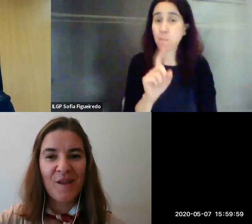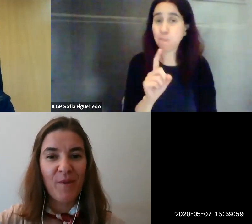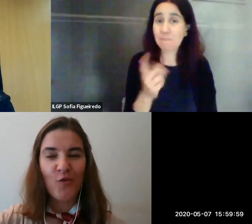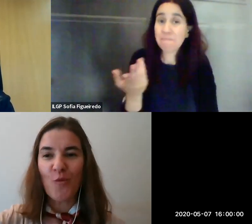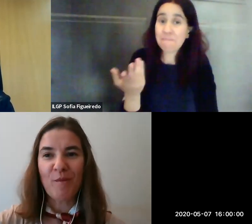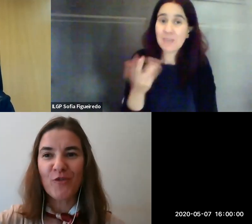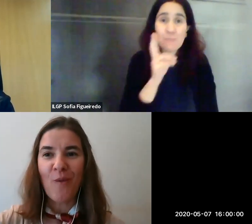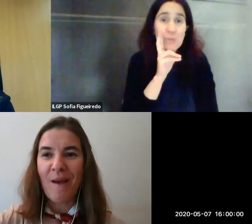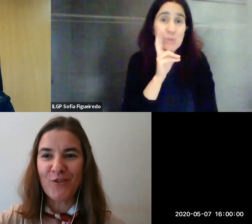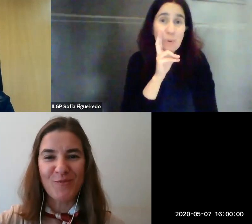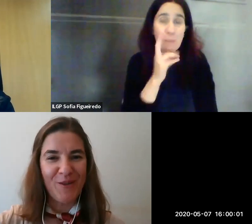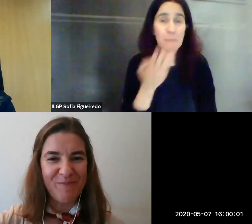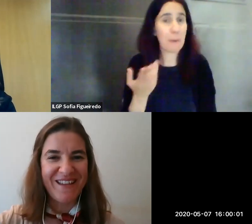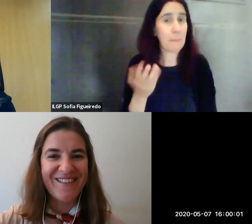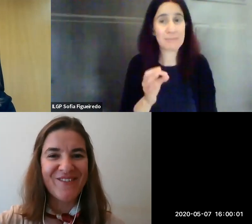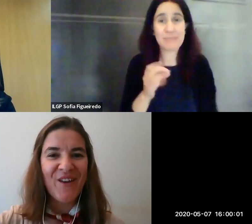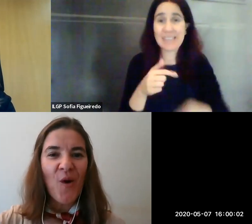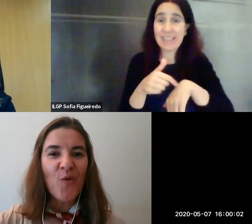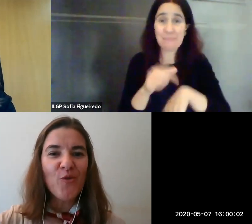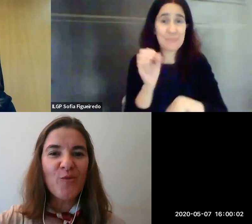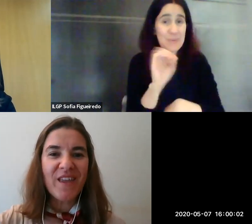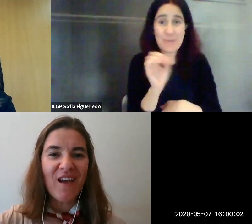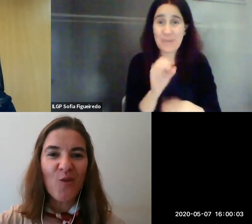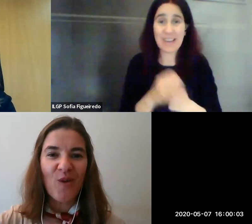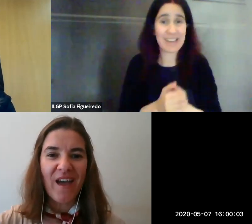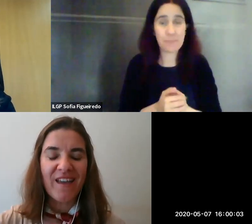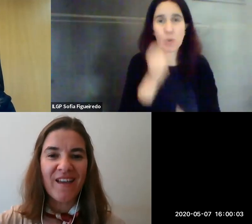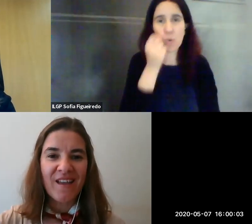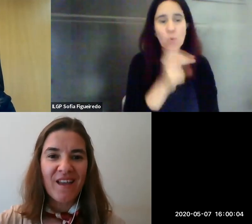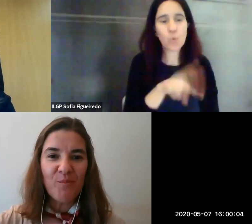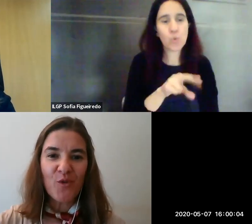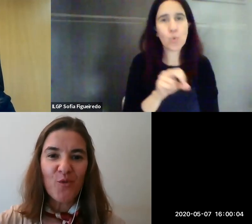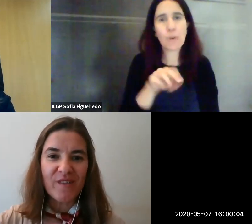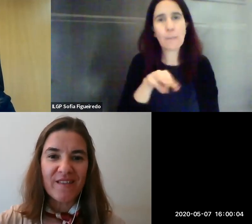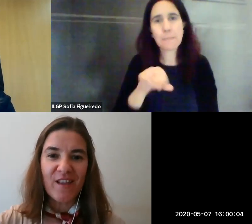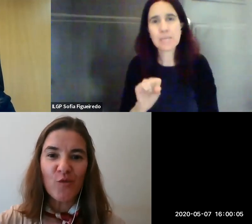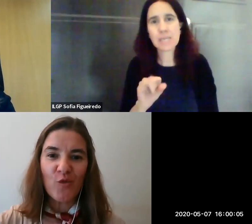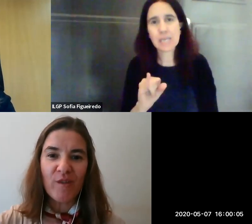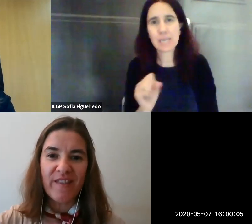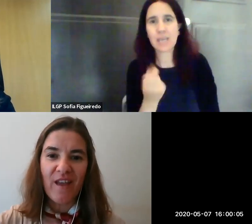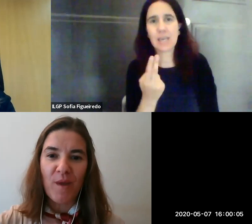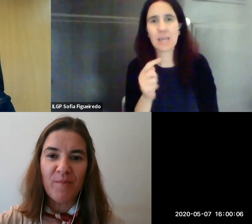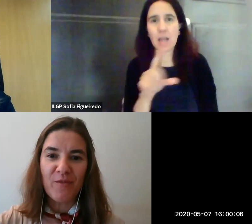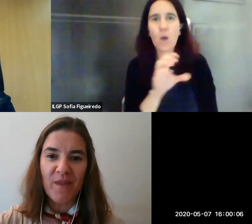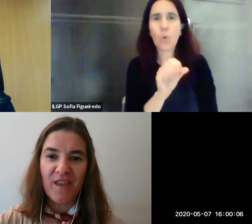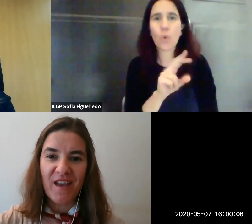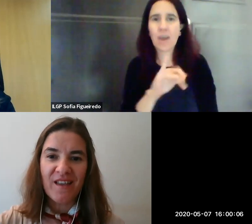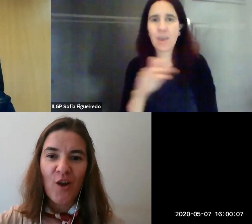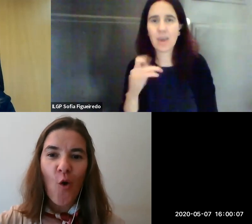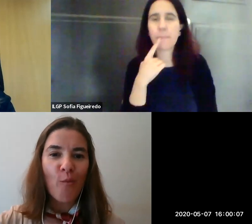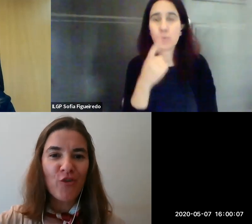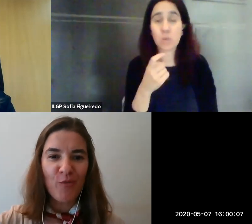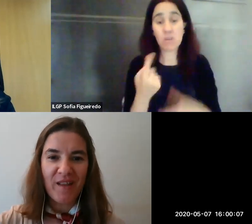Peço desculpa, mas não há mesmo tempo para isso. O Nuno Miguel Correia pergunta: sendo a solidão uma